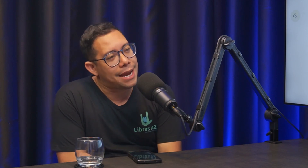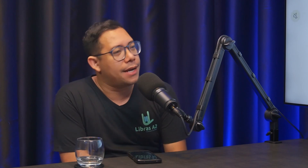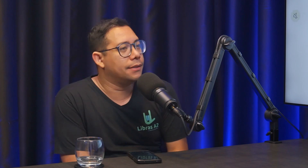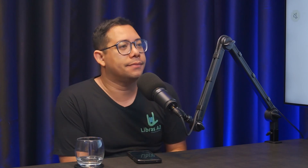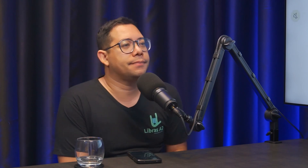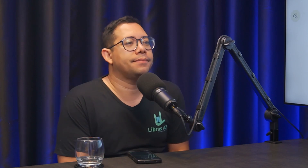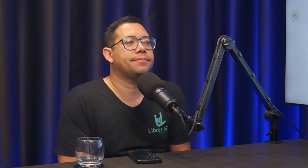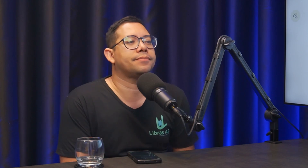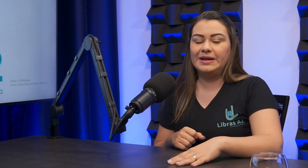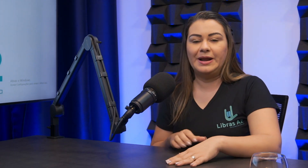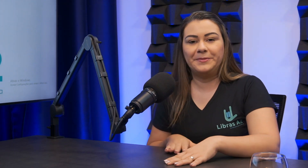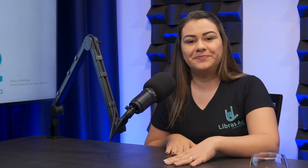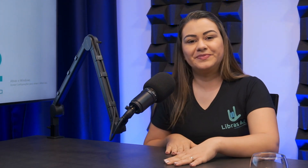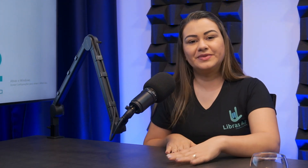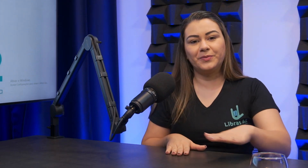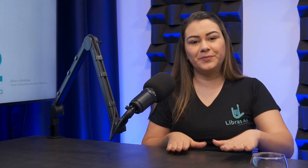trabalhar? Trabalhar. Então,